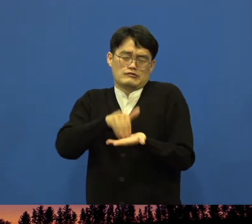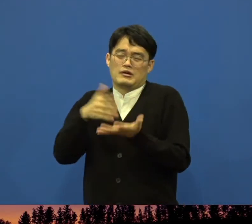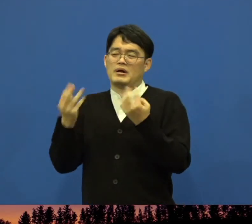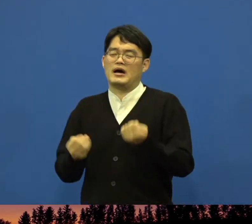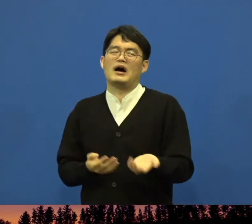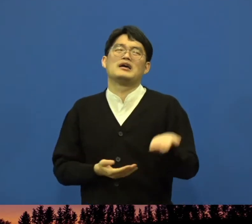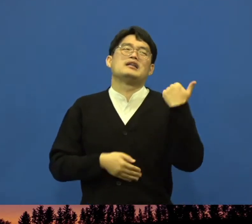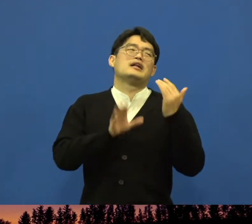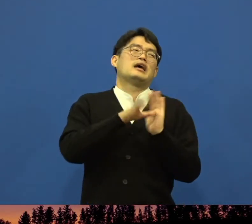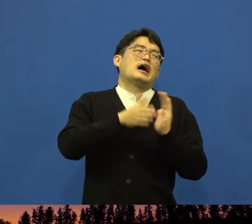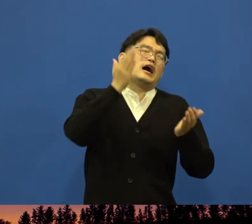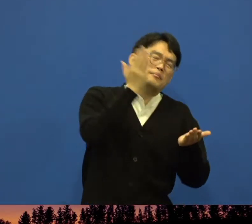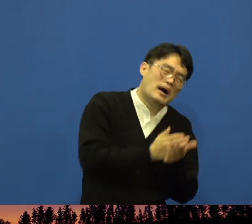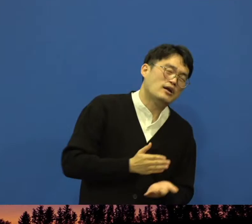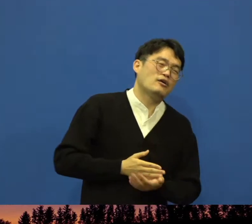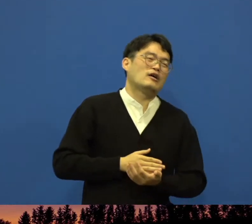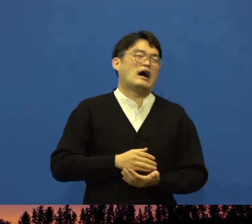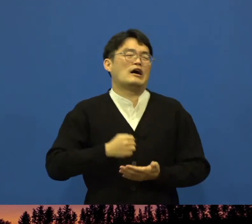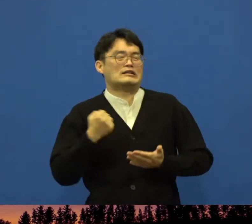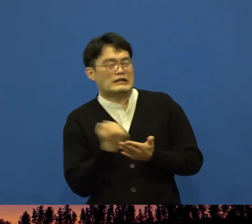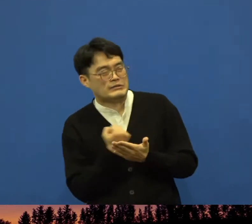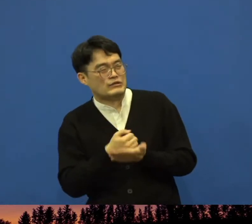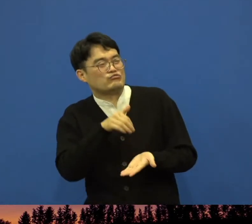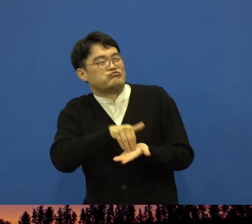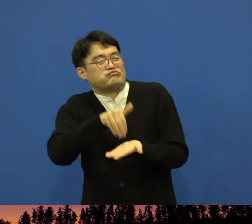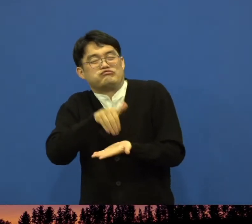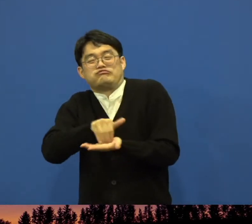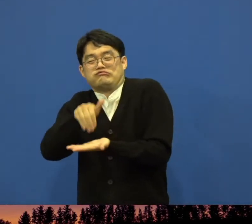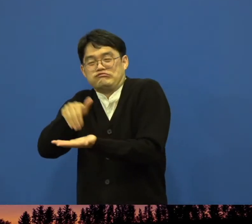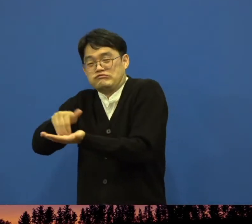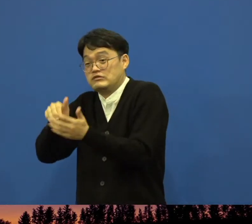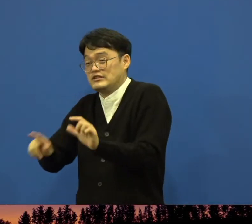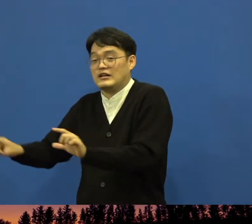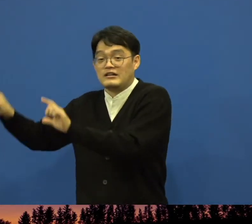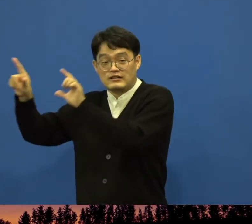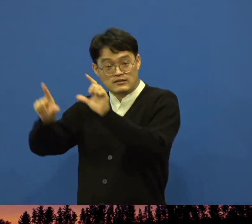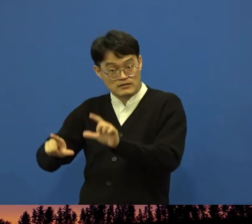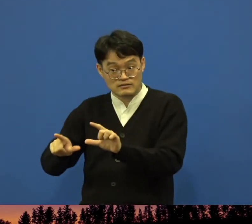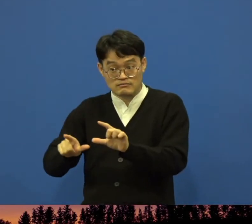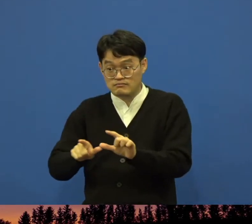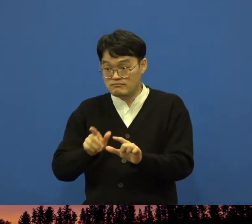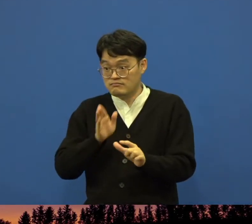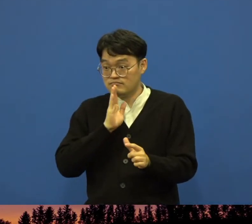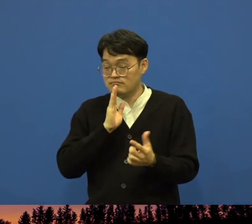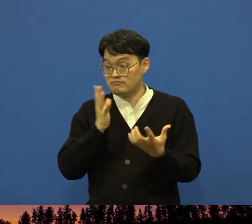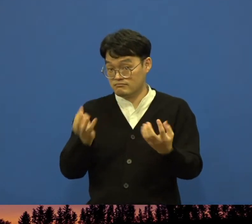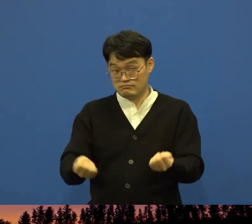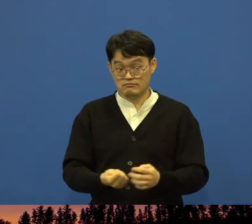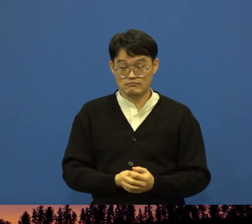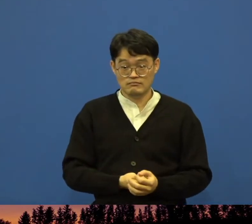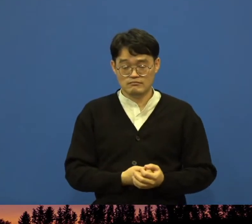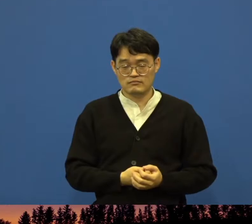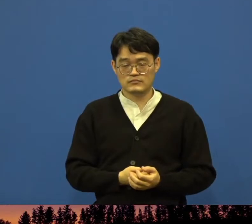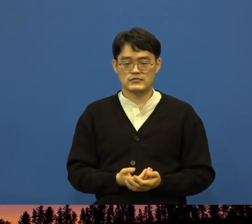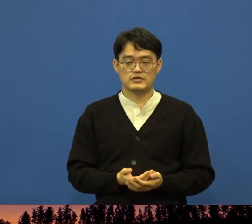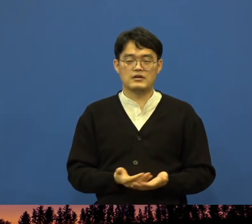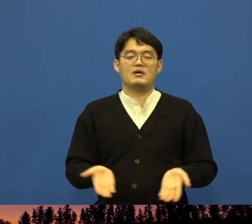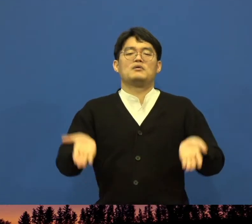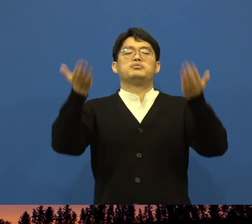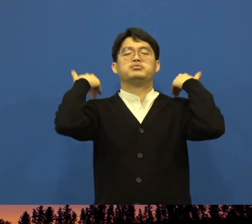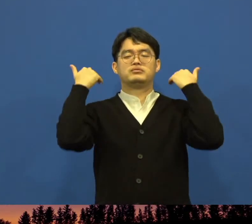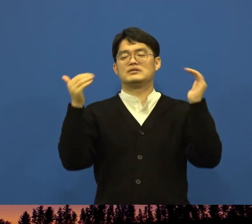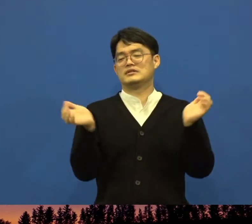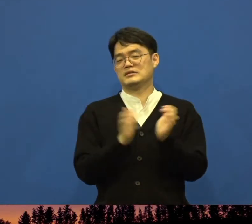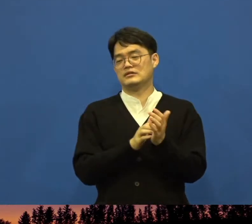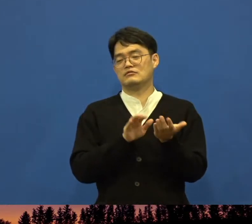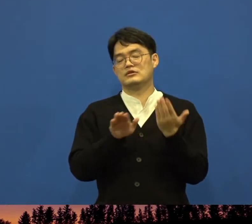그걸 몰랐을까? 내가 그때 좀 이렇게 있었으면 더 좋았었는데 지나고 난 다음에 벌써 지나고 난